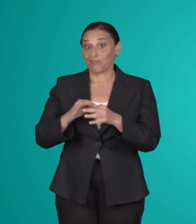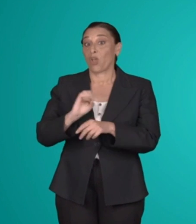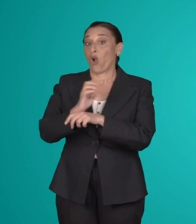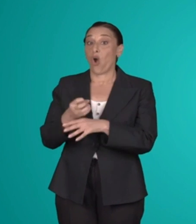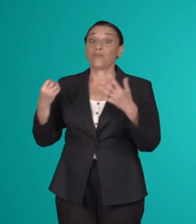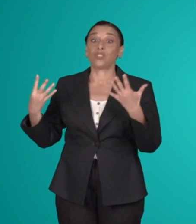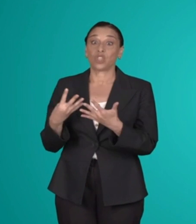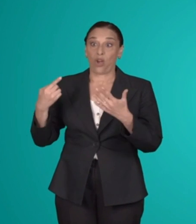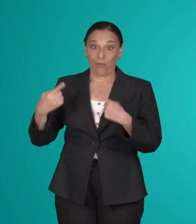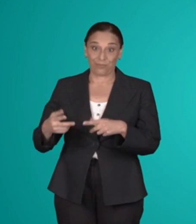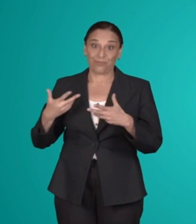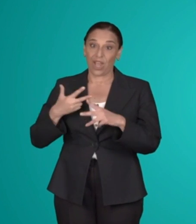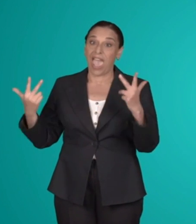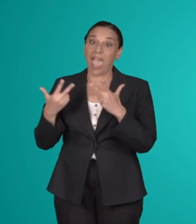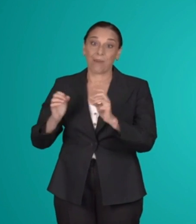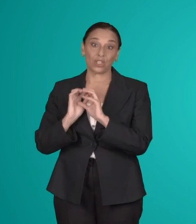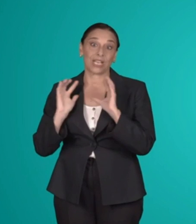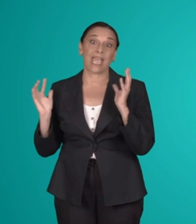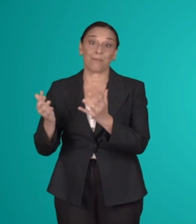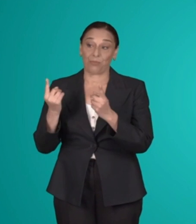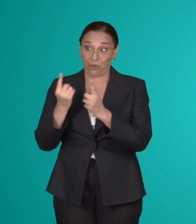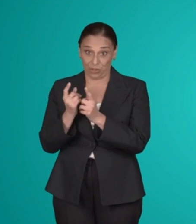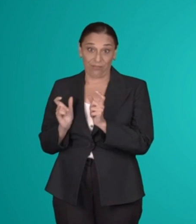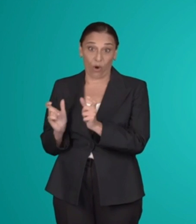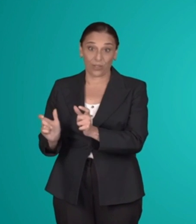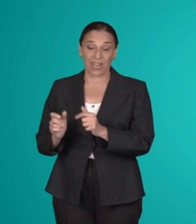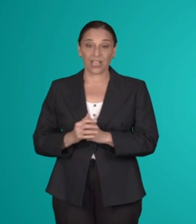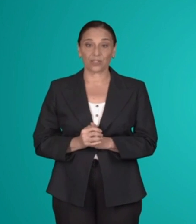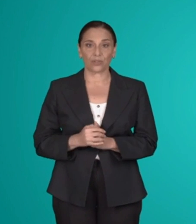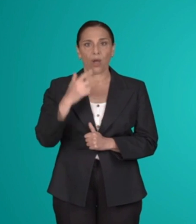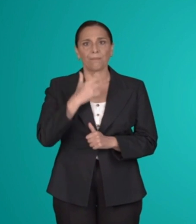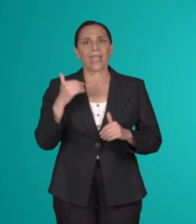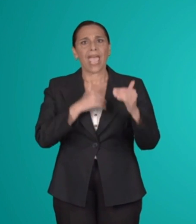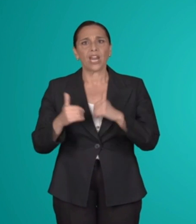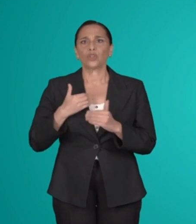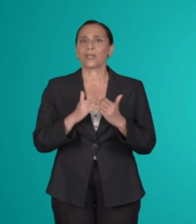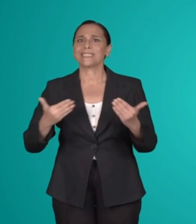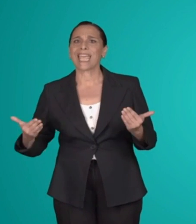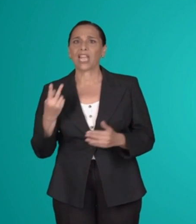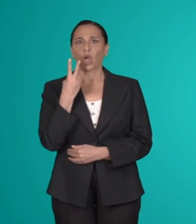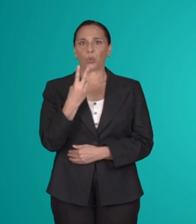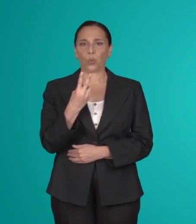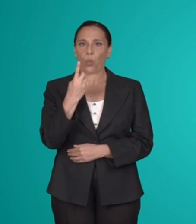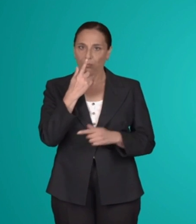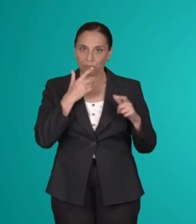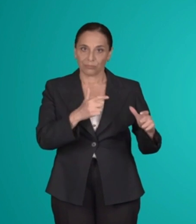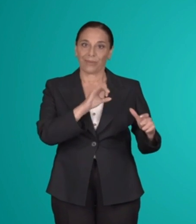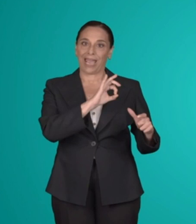l'emergenza epidemiologica da Covid-19. L'elettore avrà due schede, una per la Camera e una per